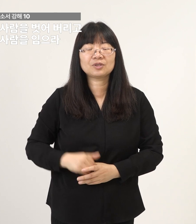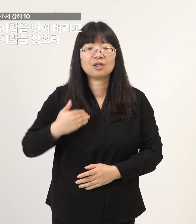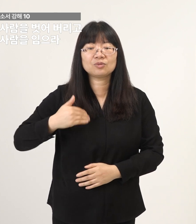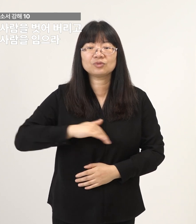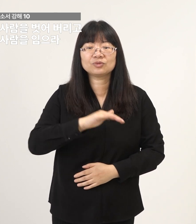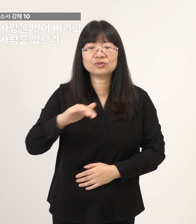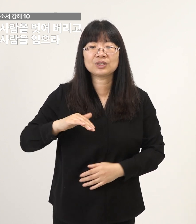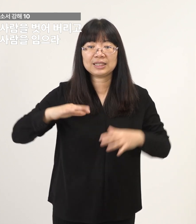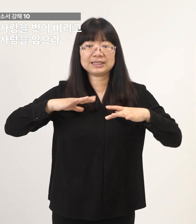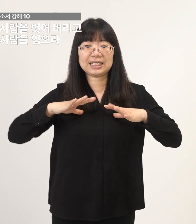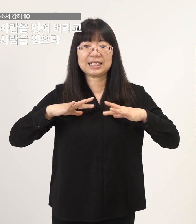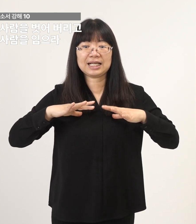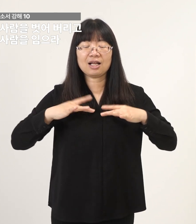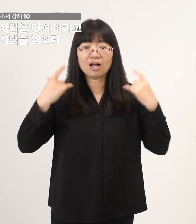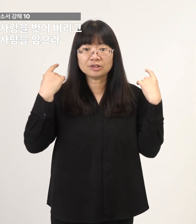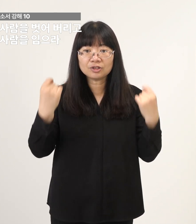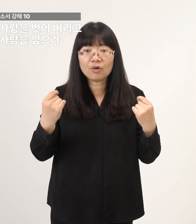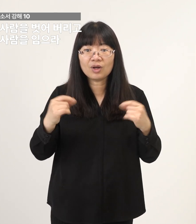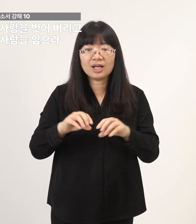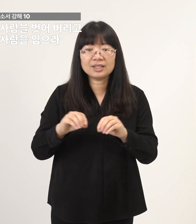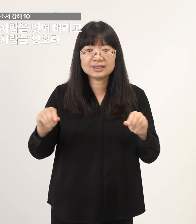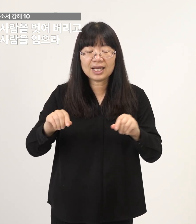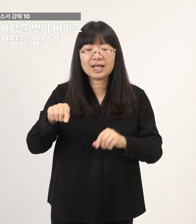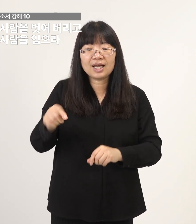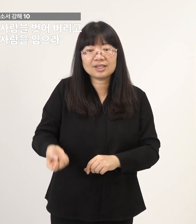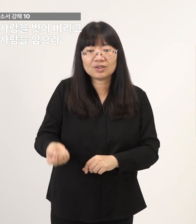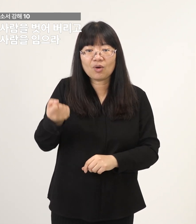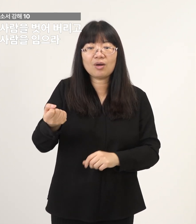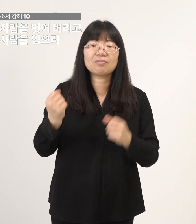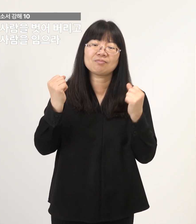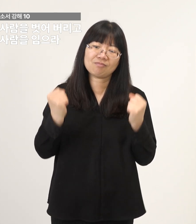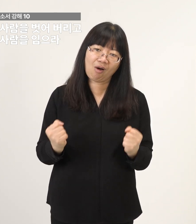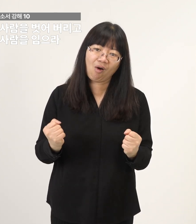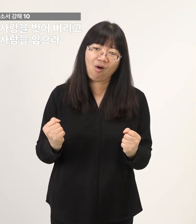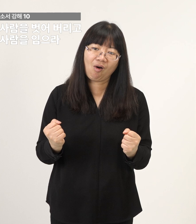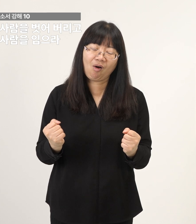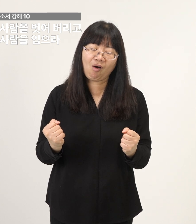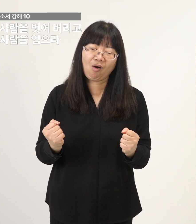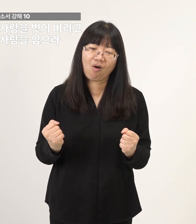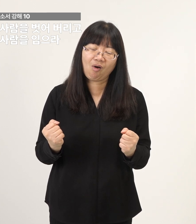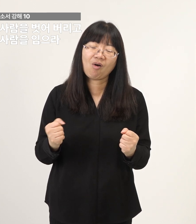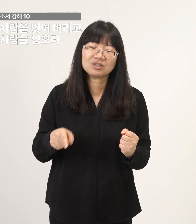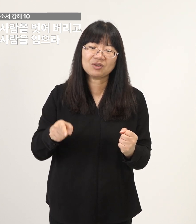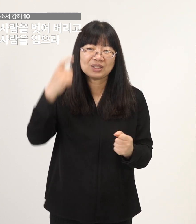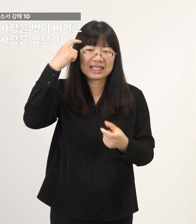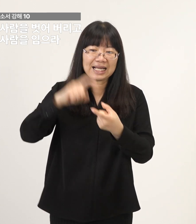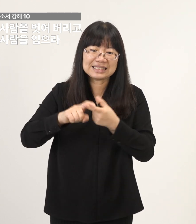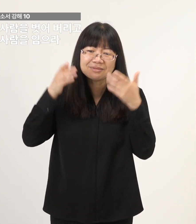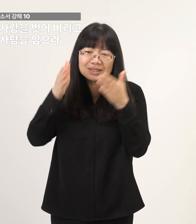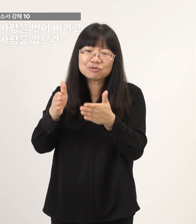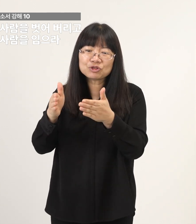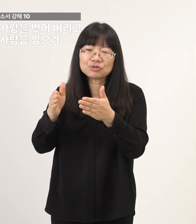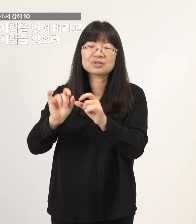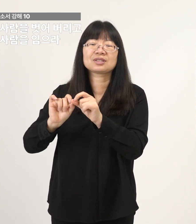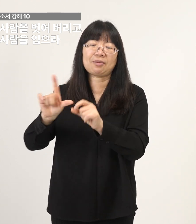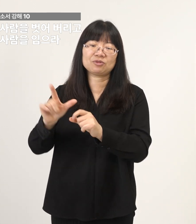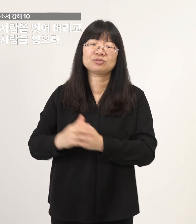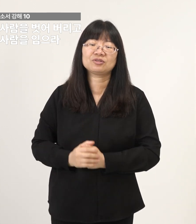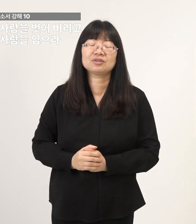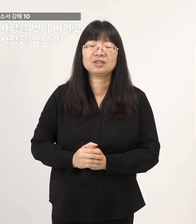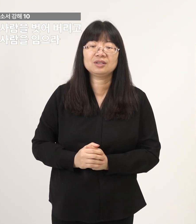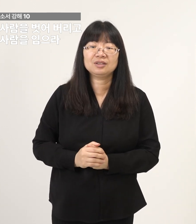우리의 자랑이 여전히 땅의 것에 머물러 있는 경우가 거의 태반이에요. 사실은